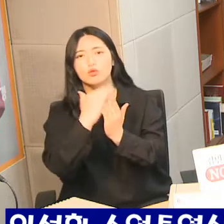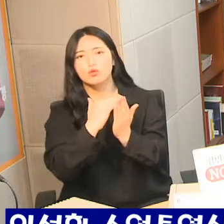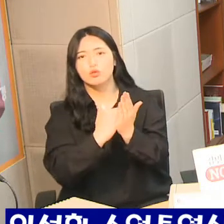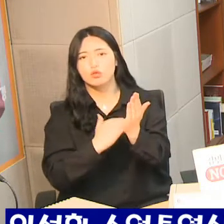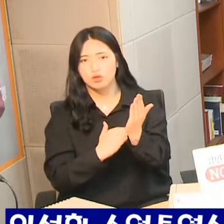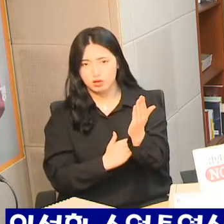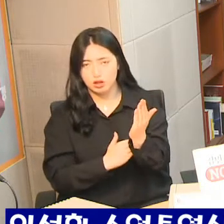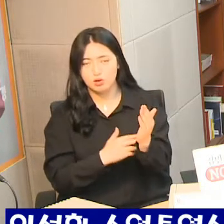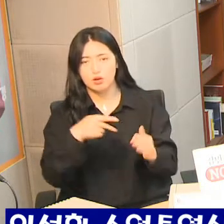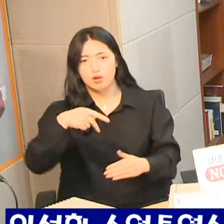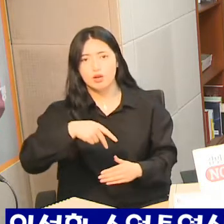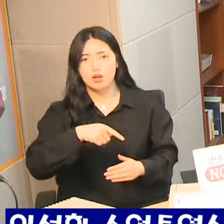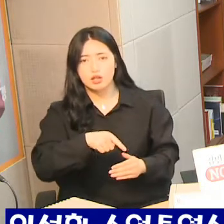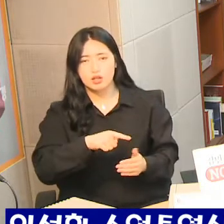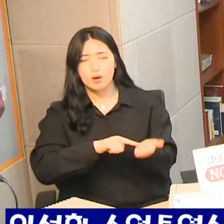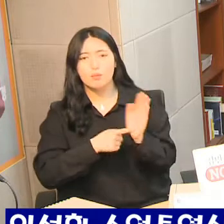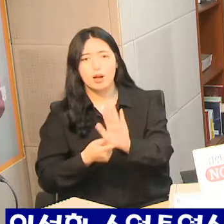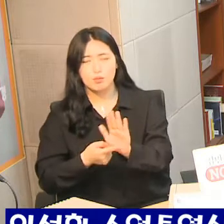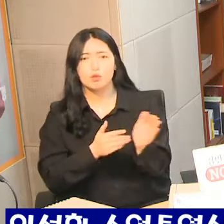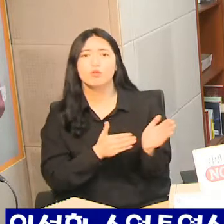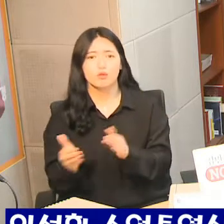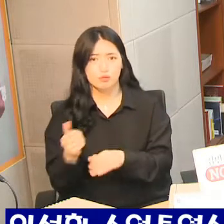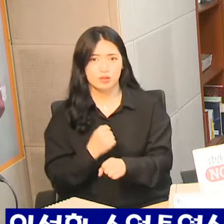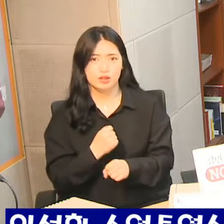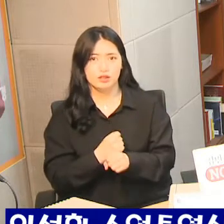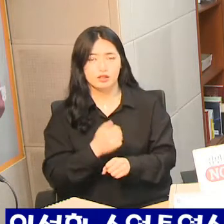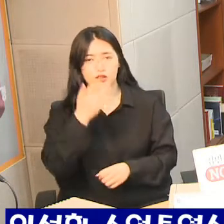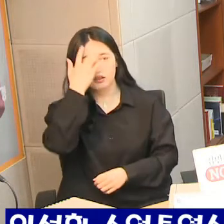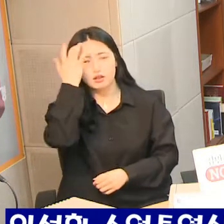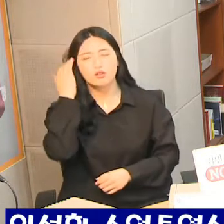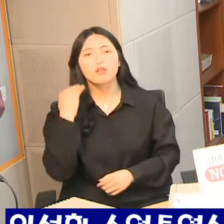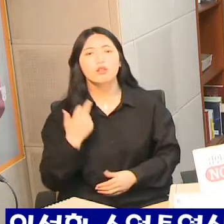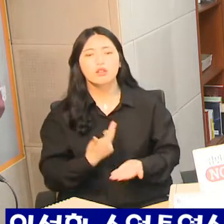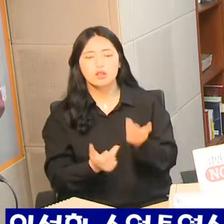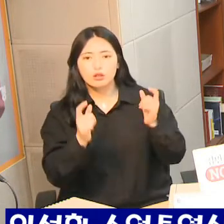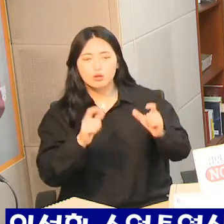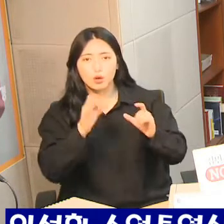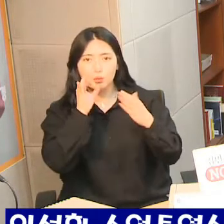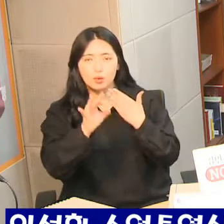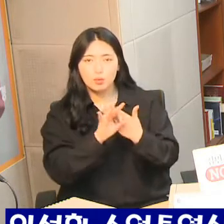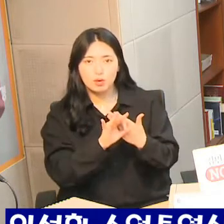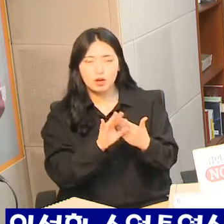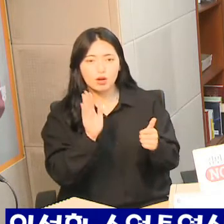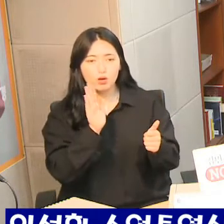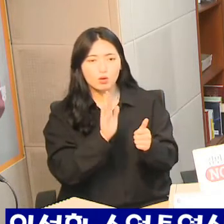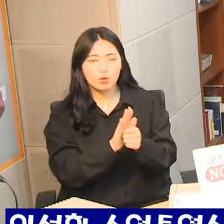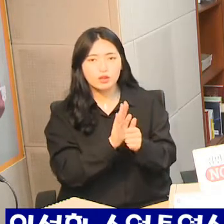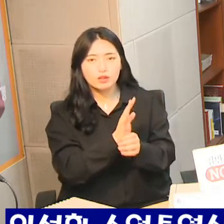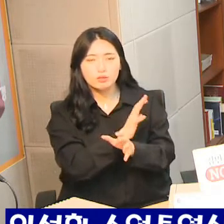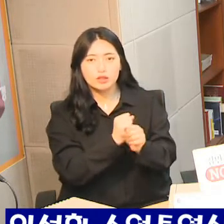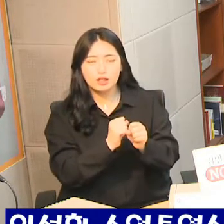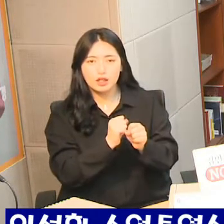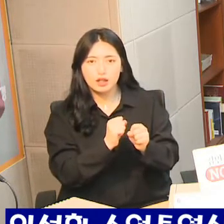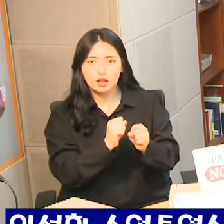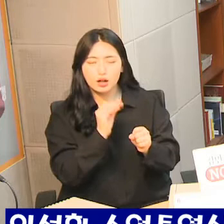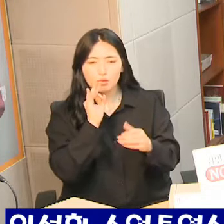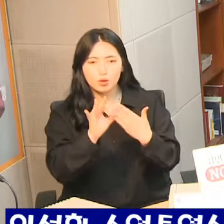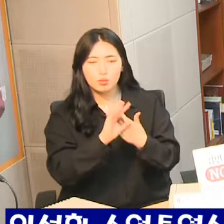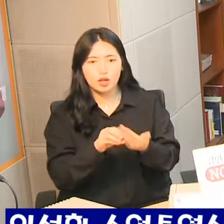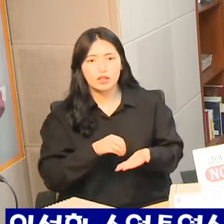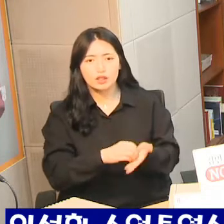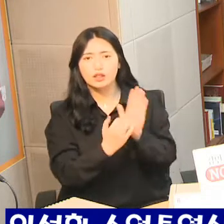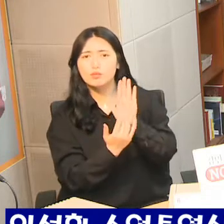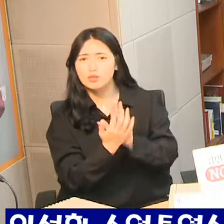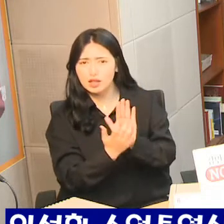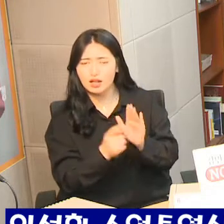거예요. 이런 또 조직화가 중요하네요. 네. 우리 제주도에 보면은 공급 계약 관련돼서 뭐 입찰 PT라던가